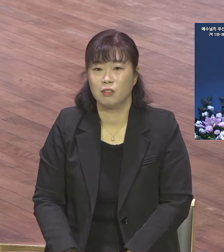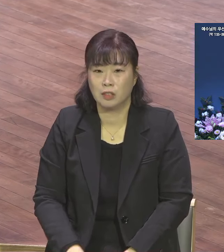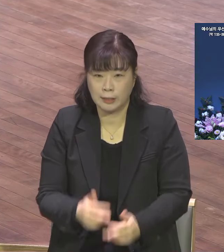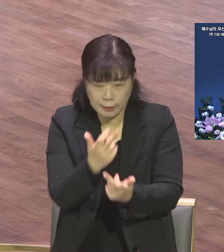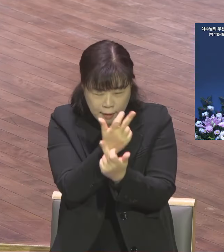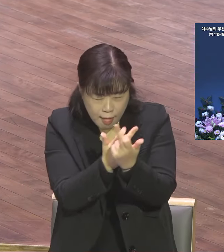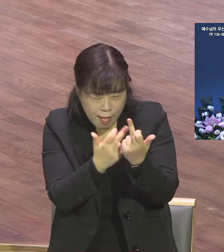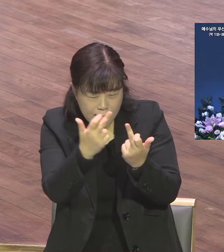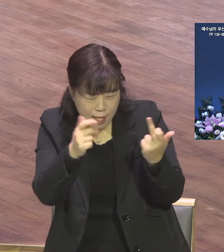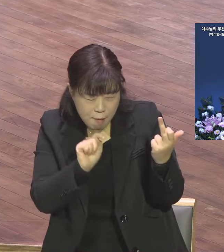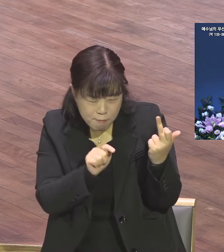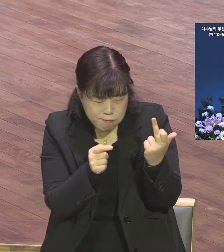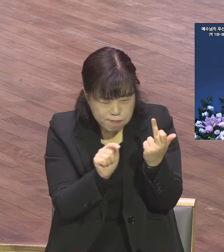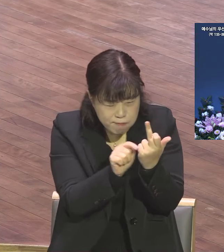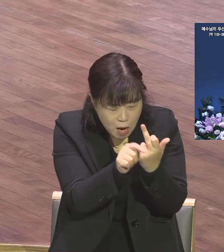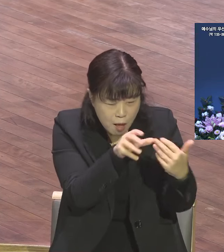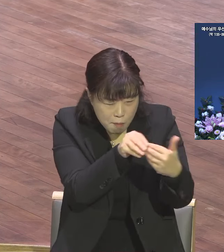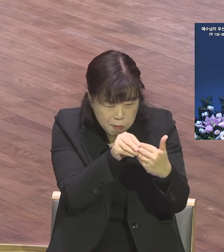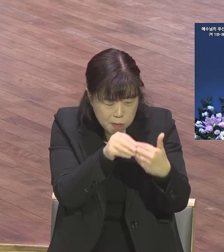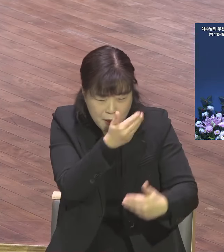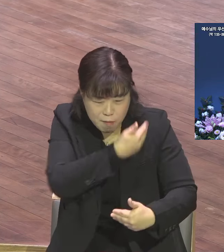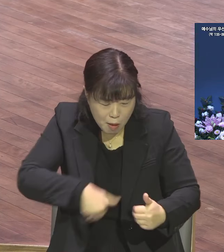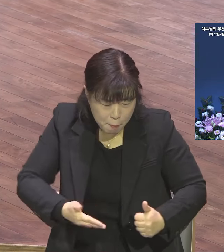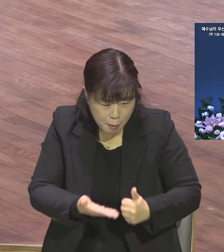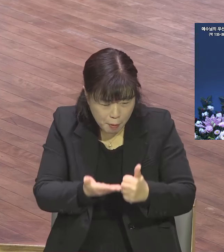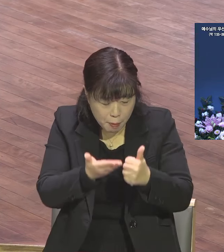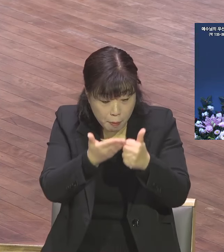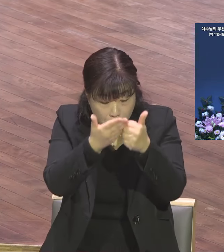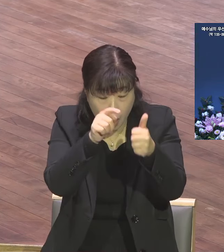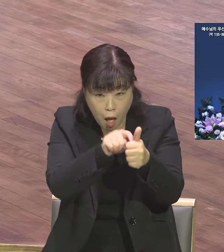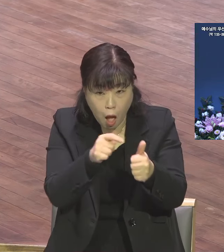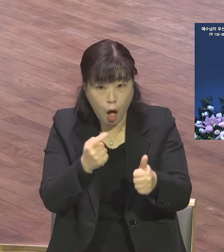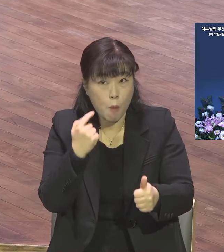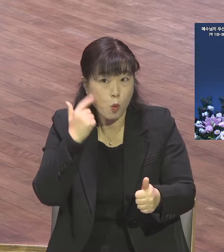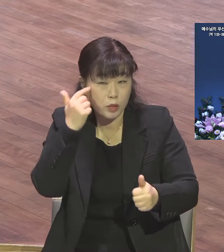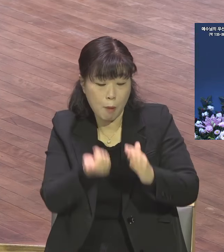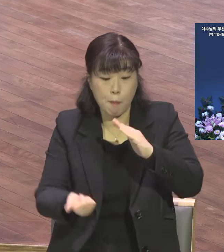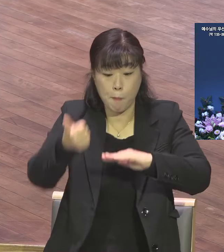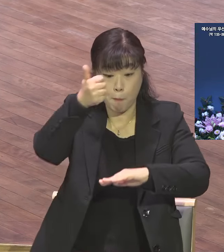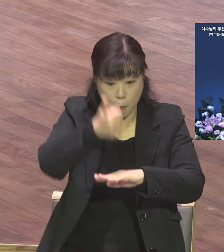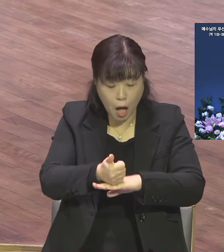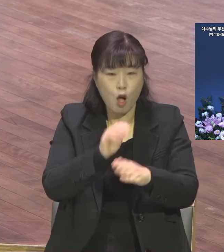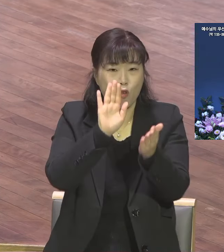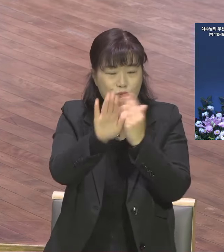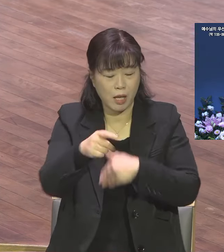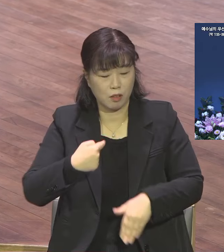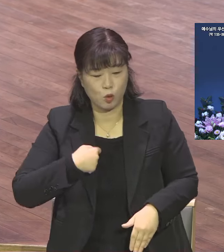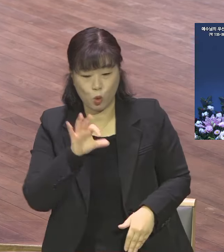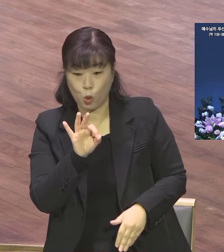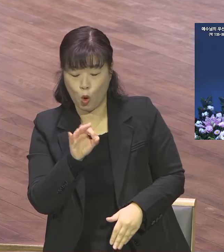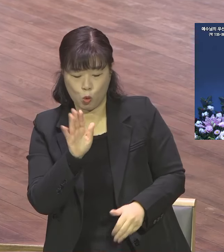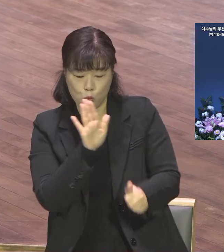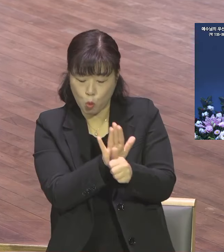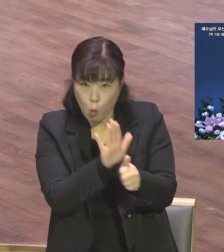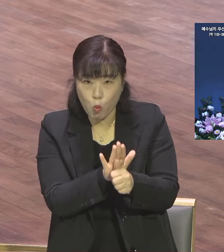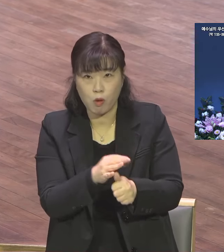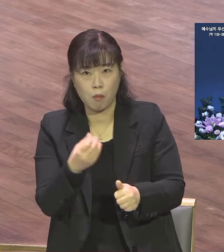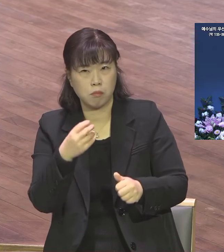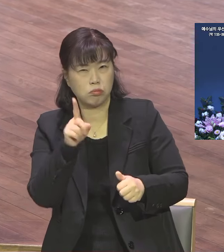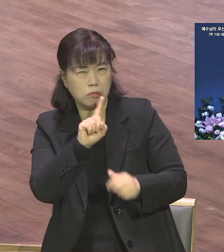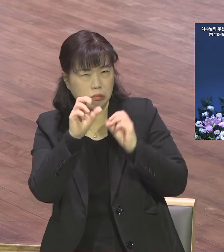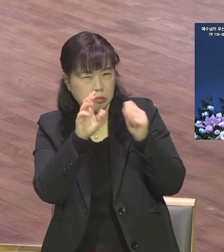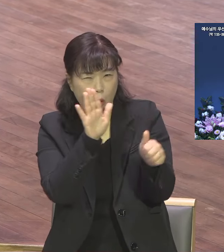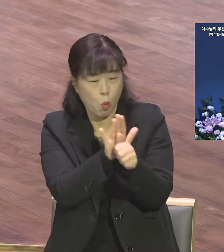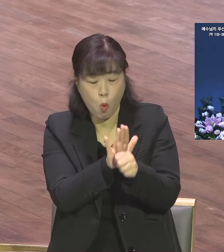목사가 돼가지고 자립을 해요. 자립을 전혀 돈을 안 준대요. 자립을 하는 자립 정도가 아니라